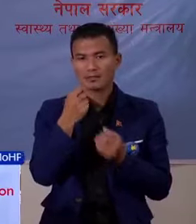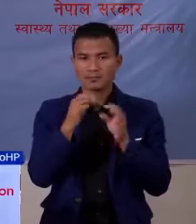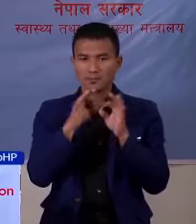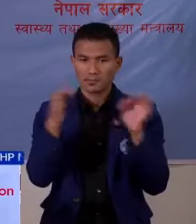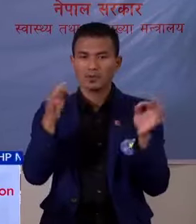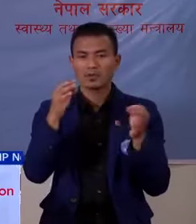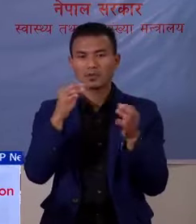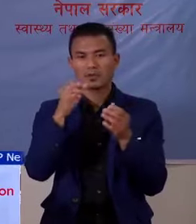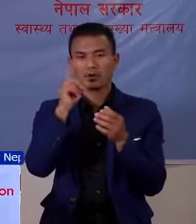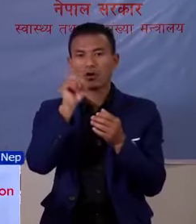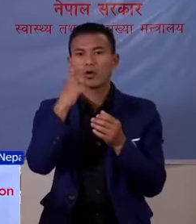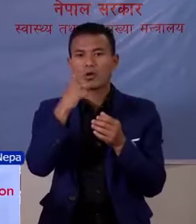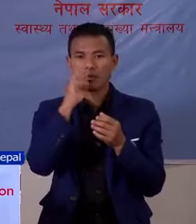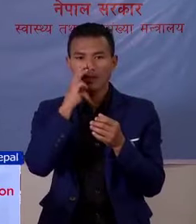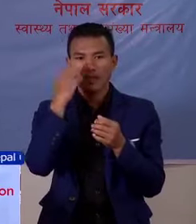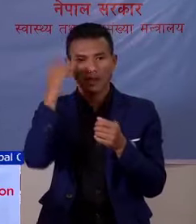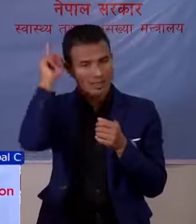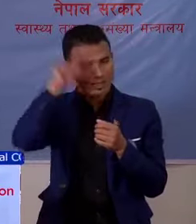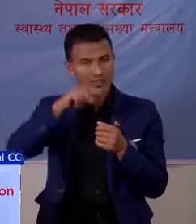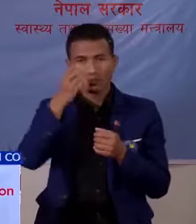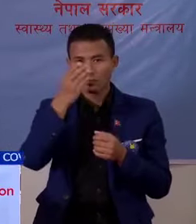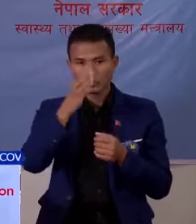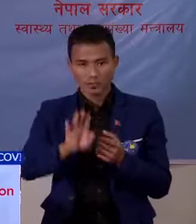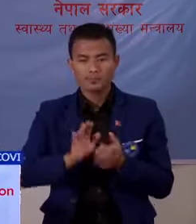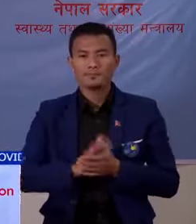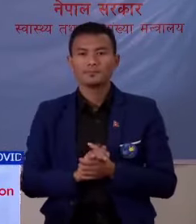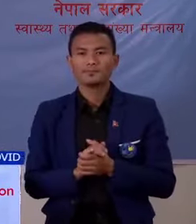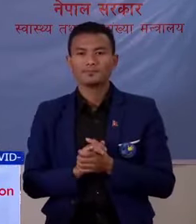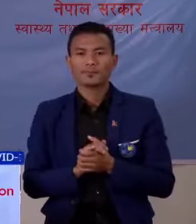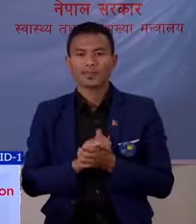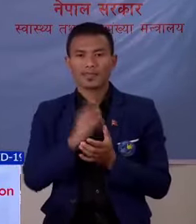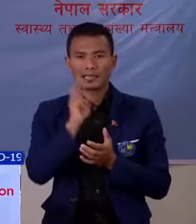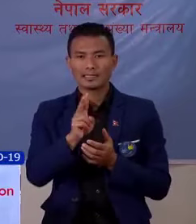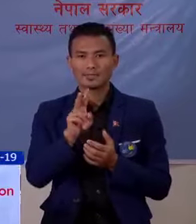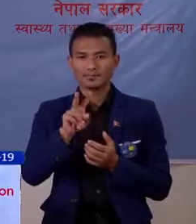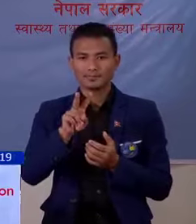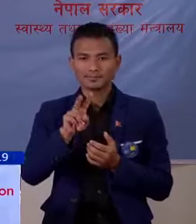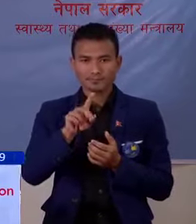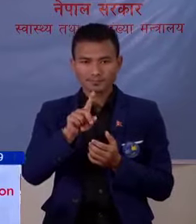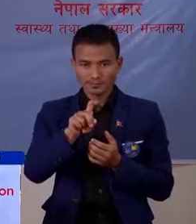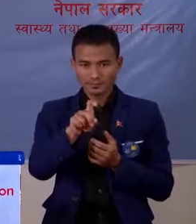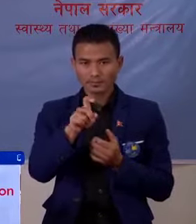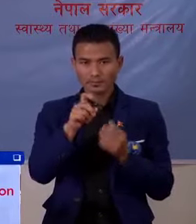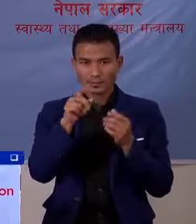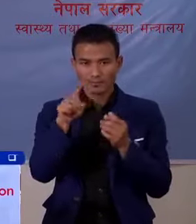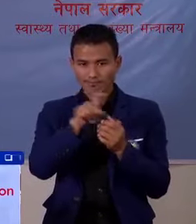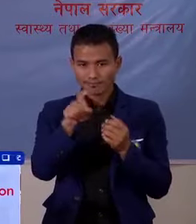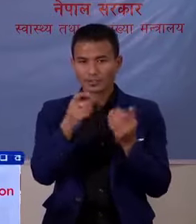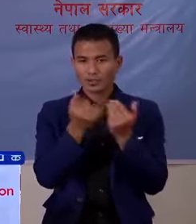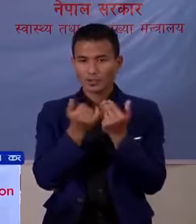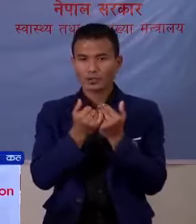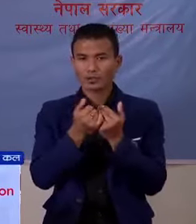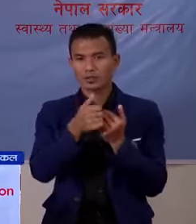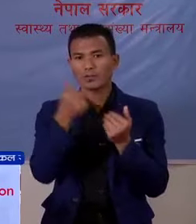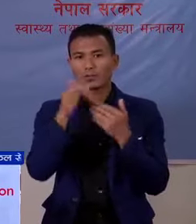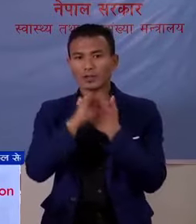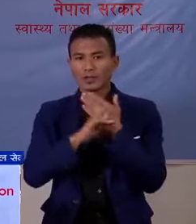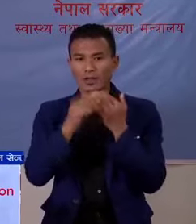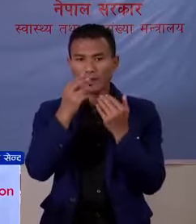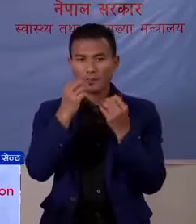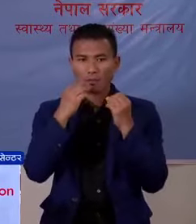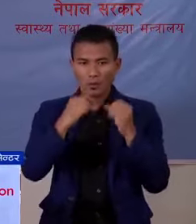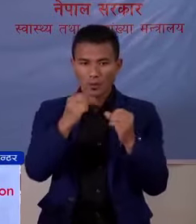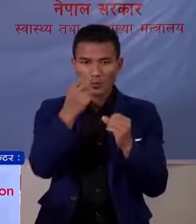आदिमा धेरै हानि पुर्याउँछन्। यस्ता डिजइन्फेक्टहरू सही तरिकाले प्रयोग नगर्दा श्वास प्रश्वास